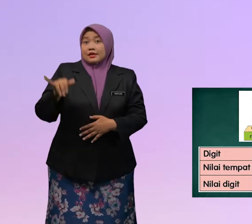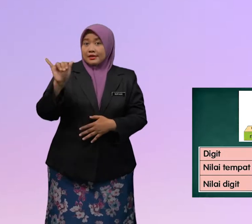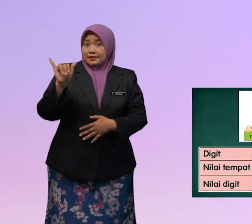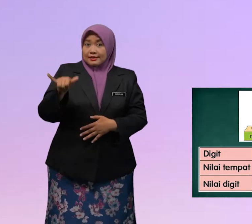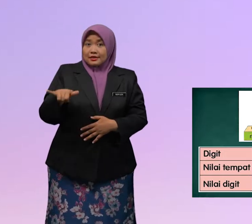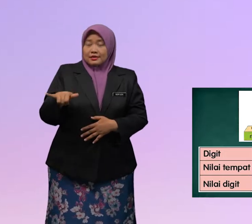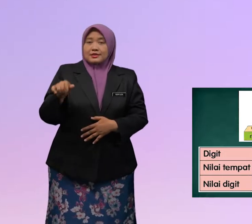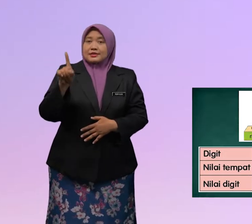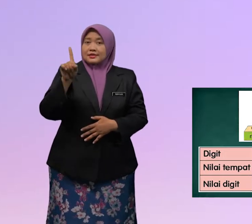Ya,